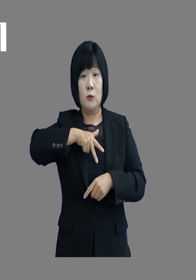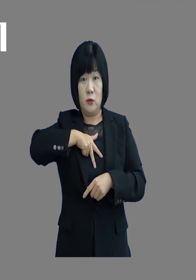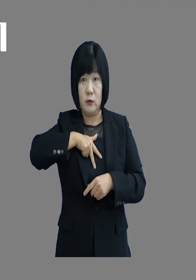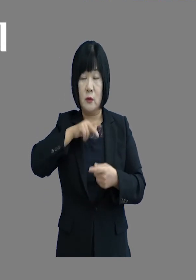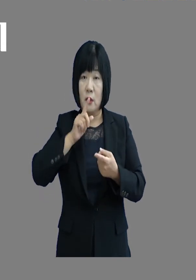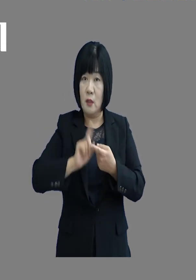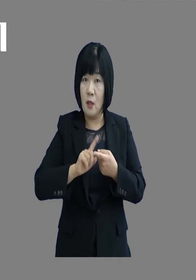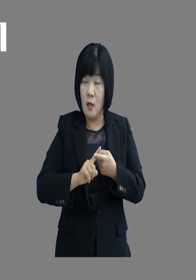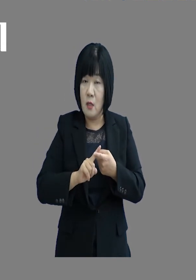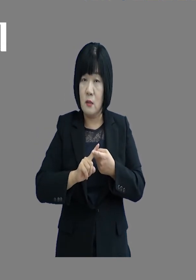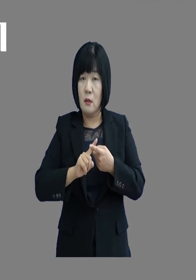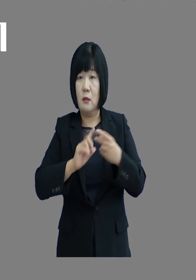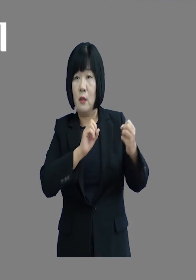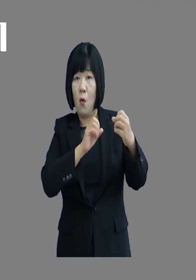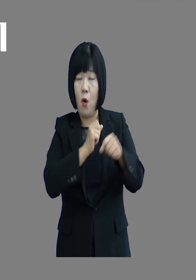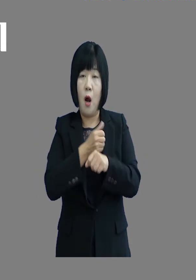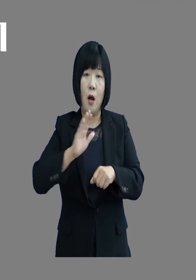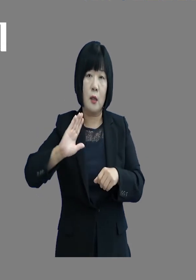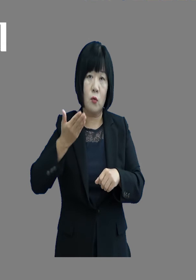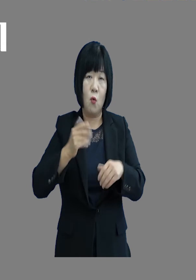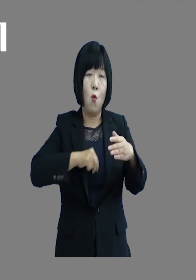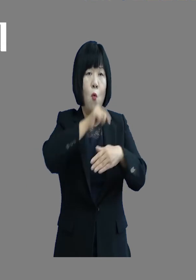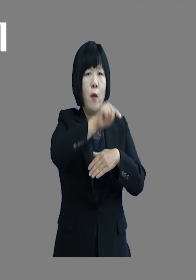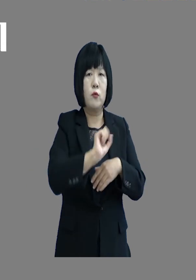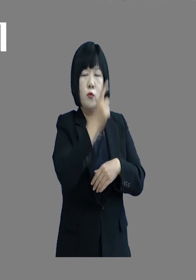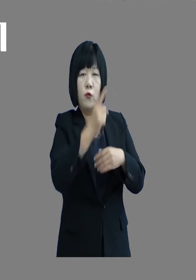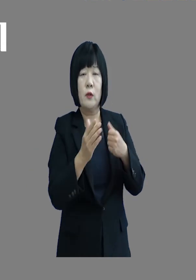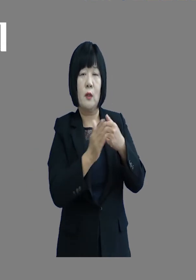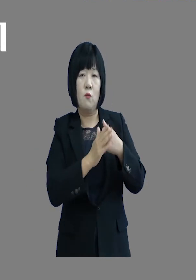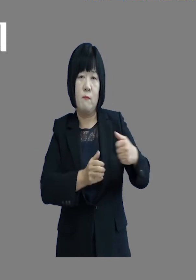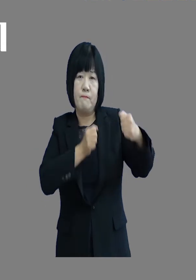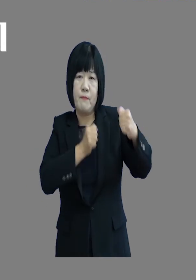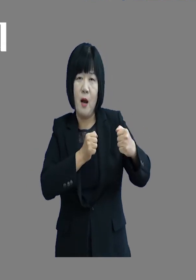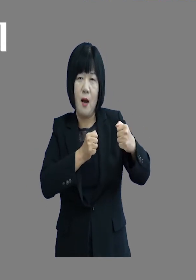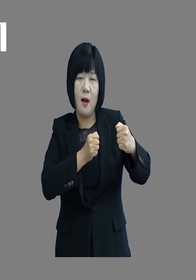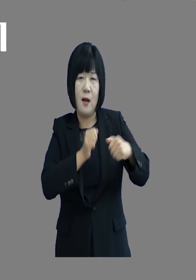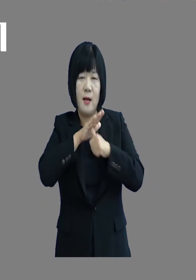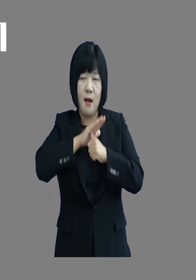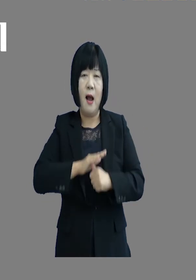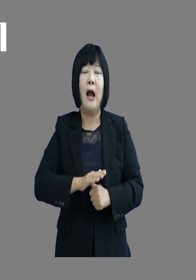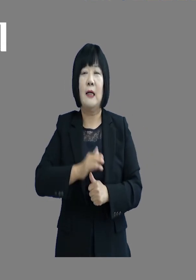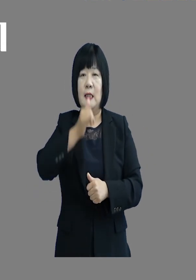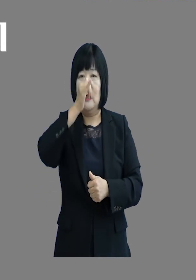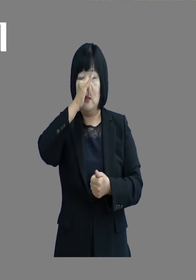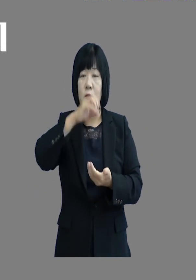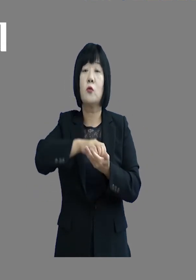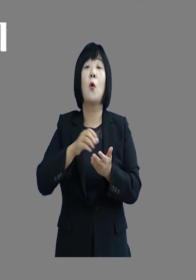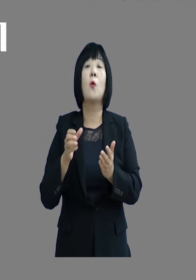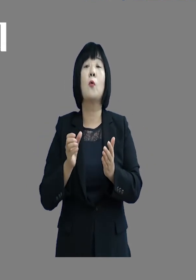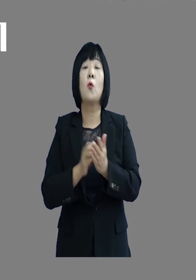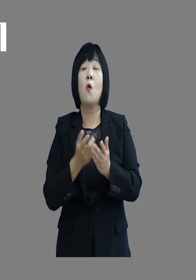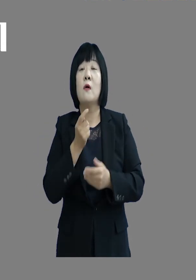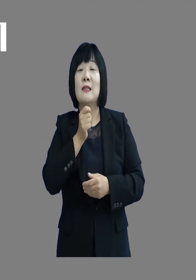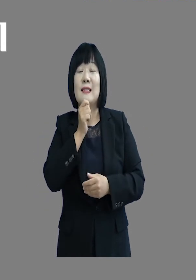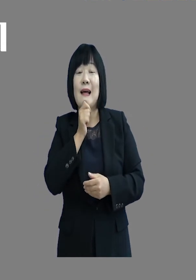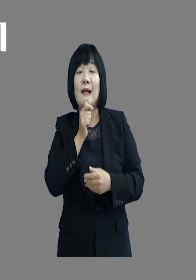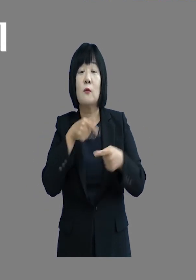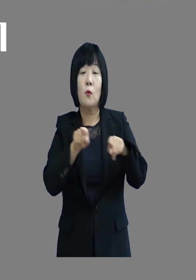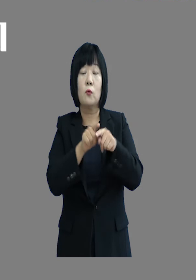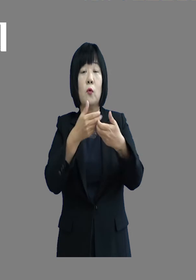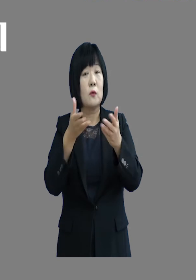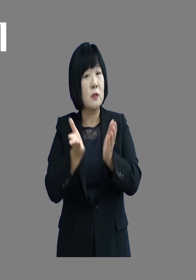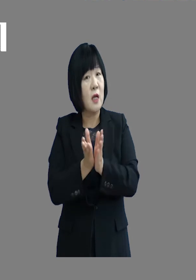요인을 좀 맞서서 싸우고 버티고 견딜 수 있을 만한 그런 작은 공동체를 마련해주면 좋겠다